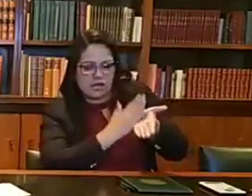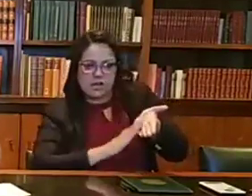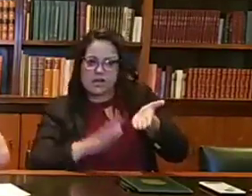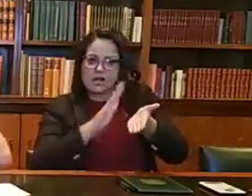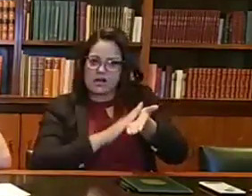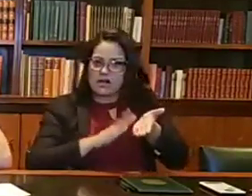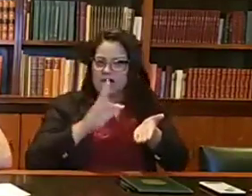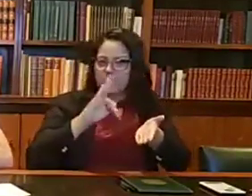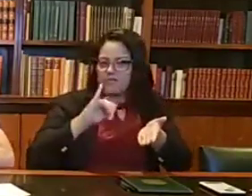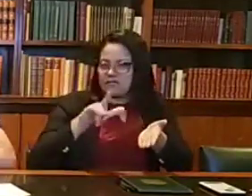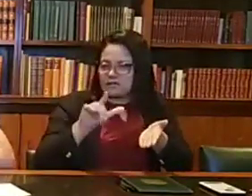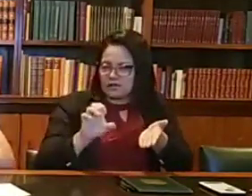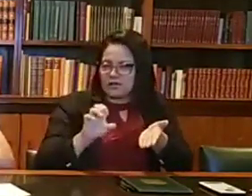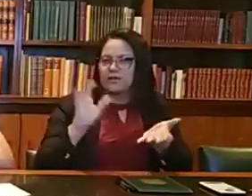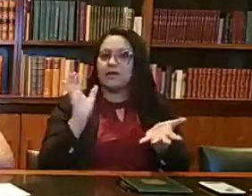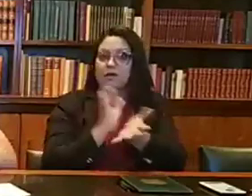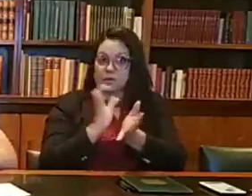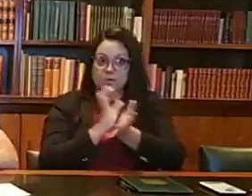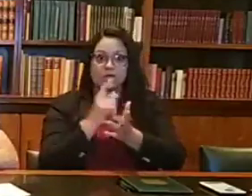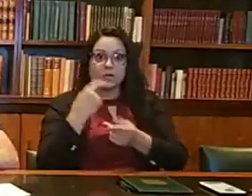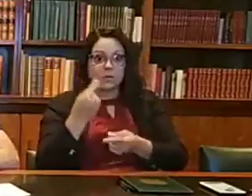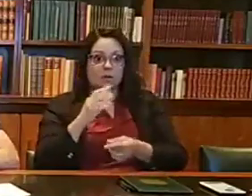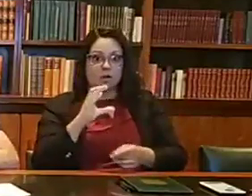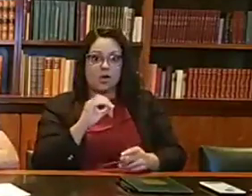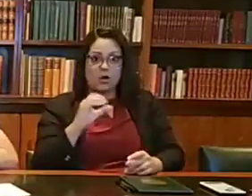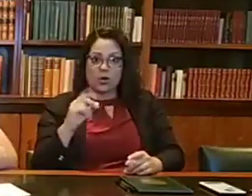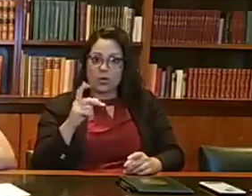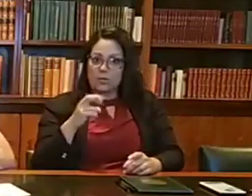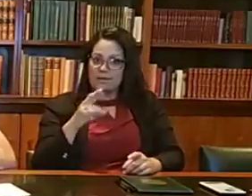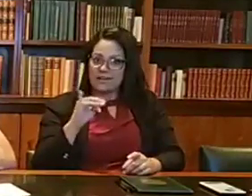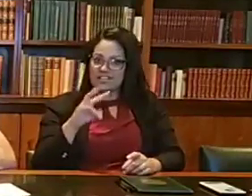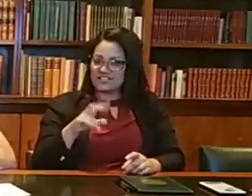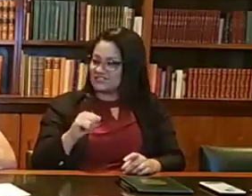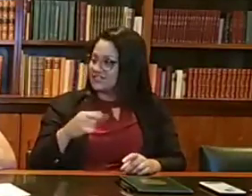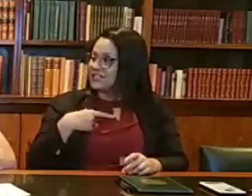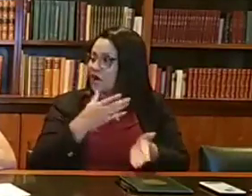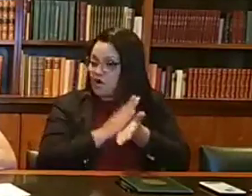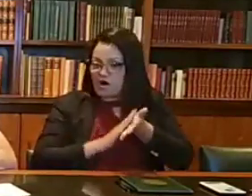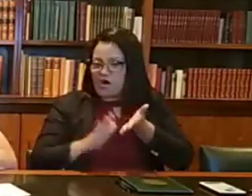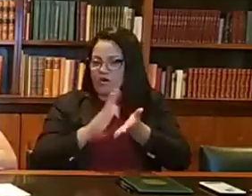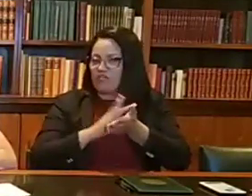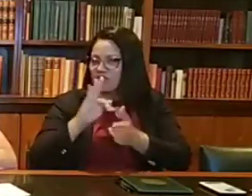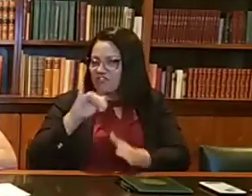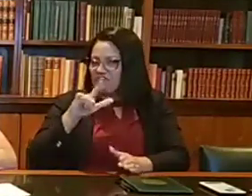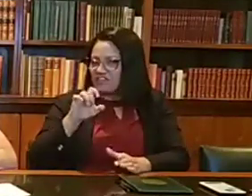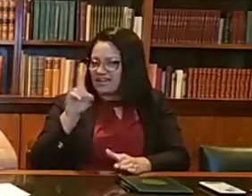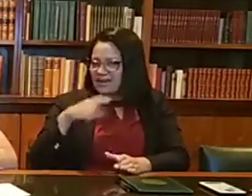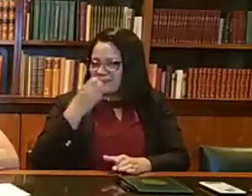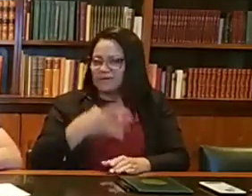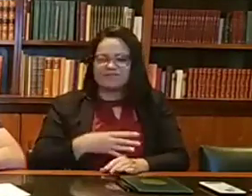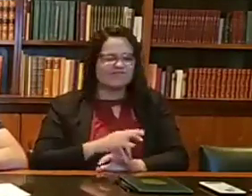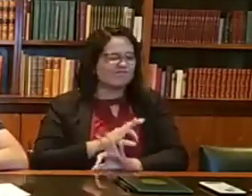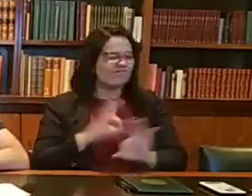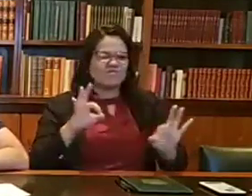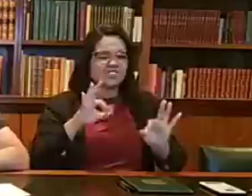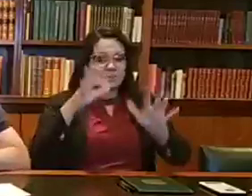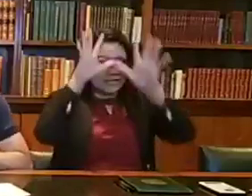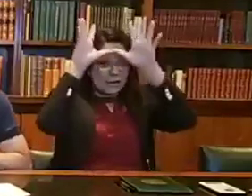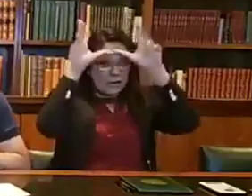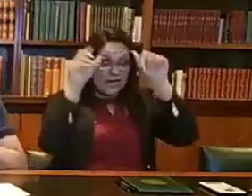Cevale, que é uma grande O cooperativa lá filezinho de do tilápia Paraná. frita vai bem. Com Com certeza, tubaína? com tubaína ou qualquer vida que o senhor